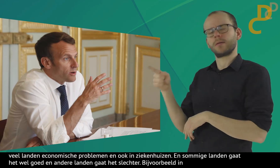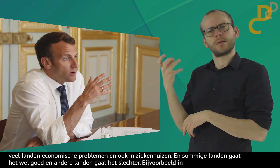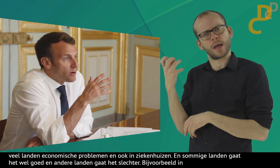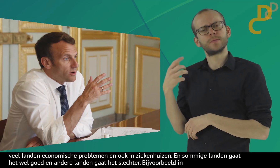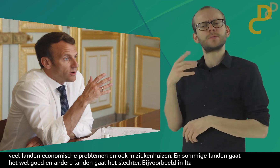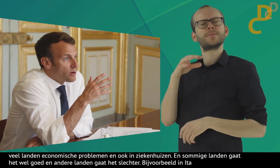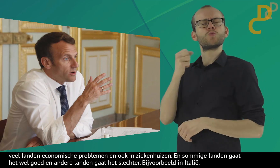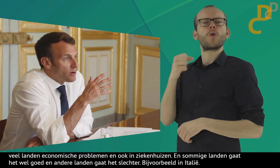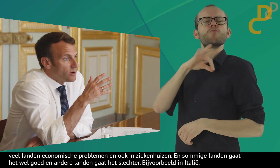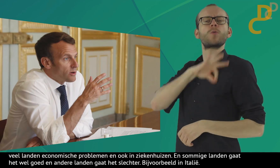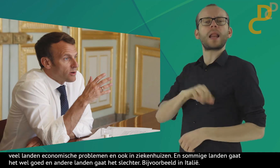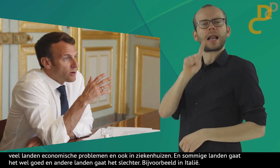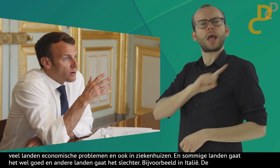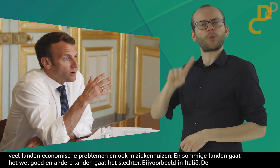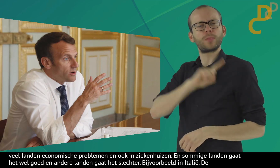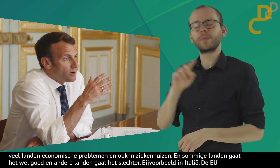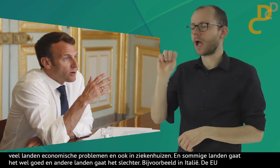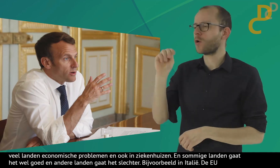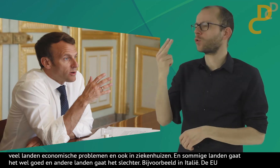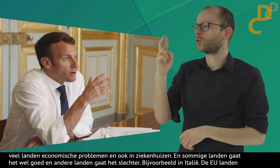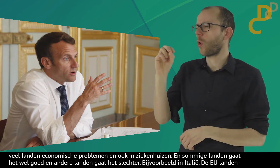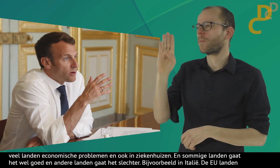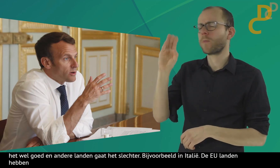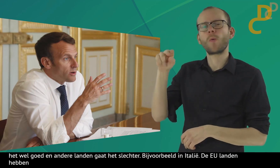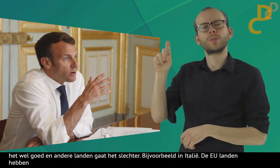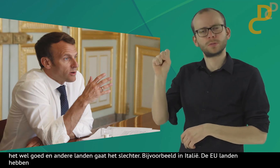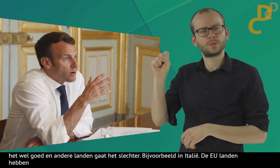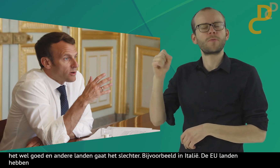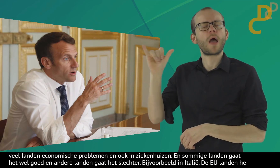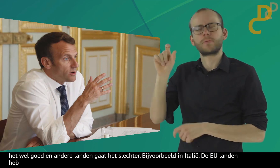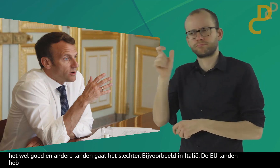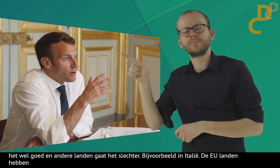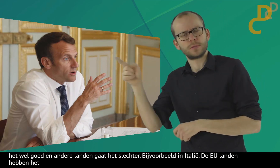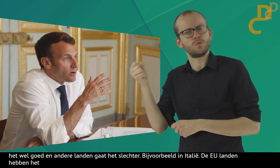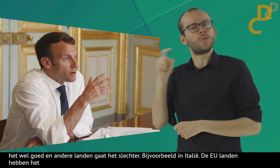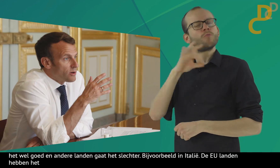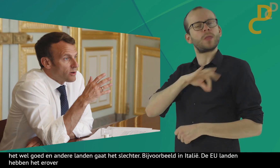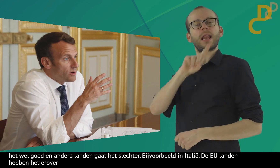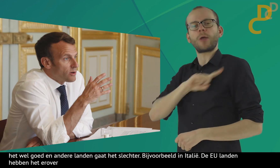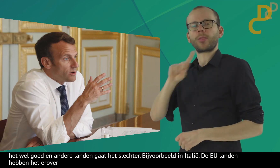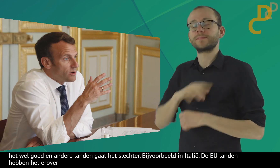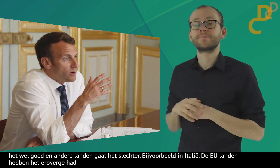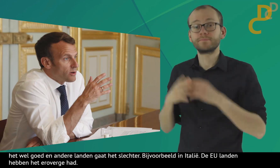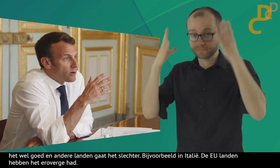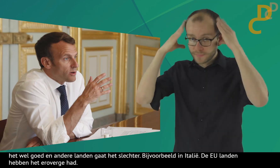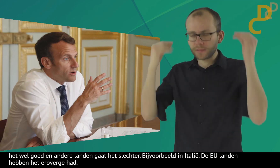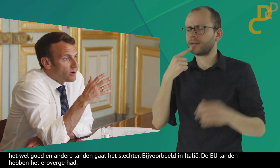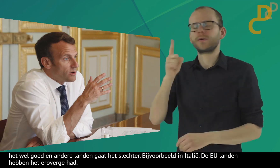En een land zoals Italië zou natuurlijk graag een voordelige lening winnen. Een eurobond. Waardoor ze voordelig kunnen